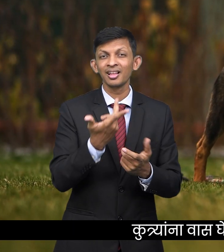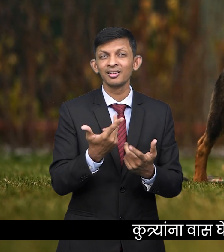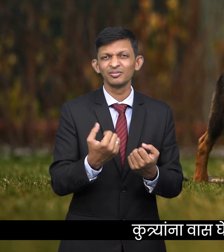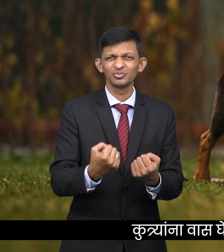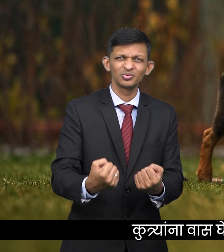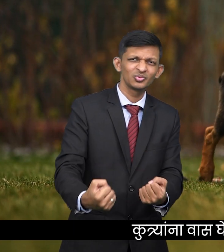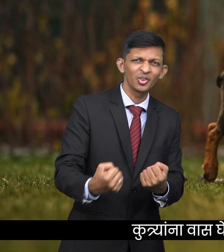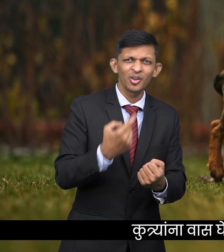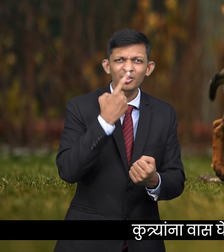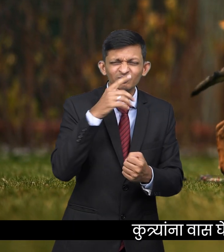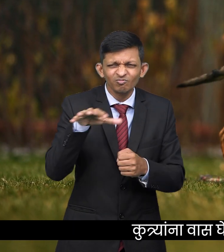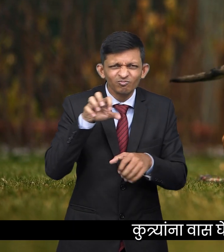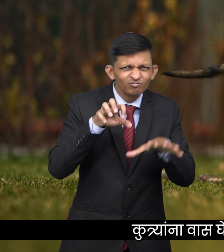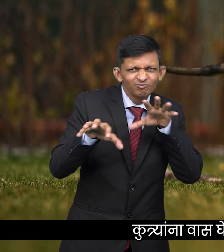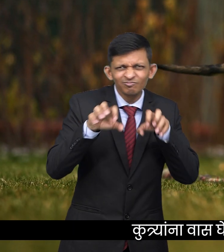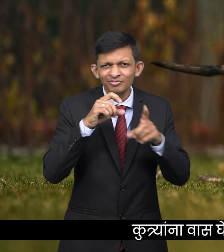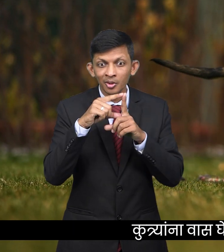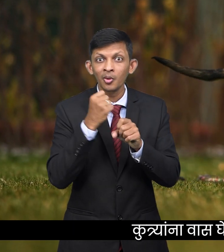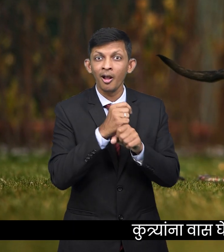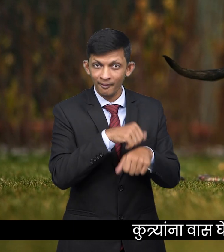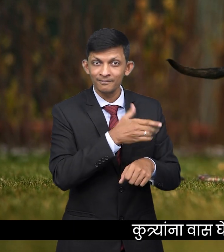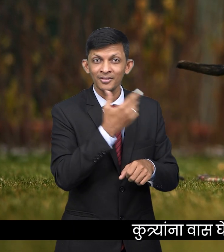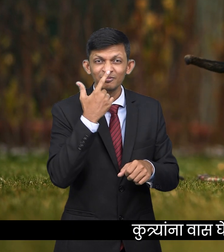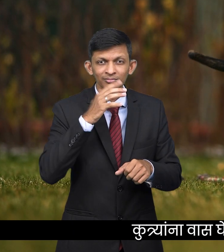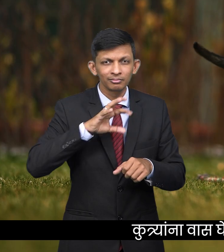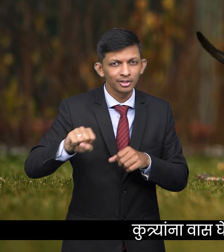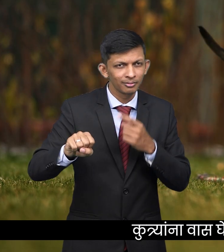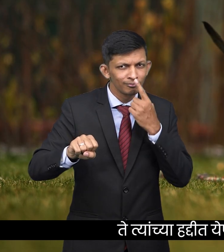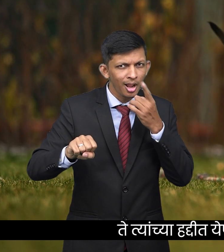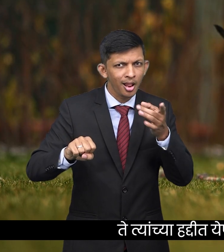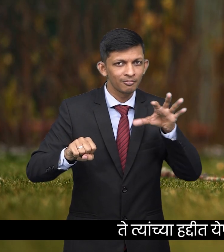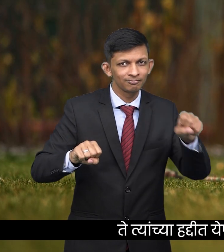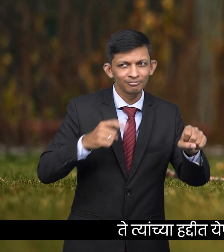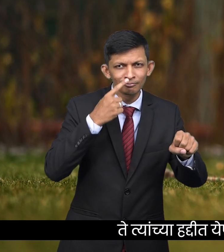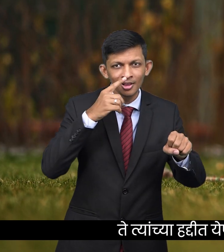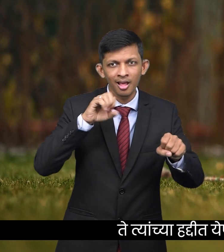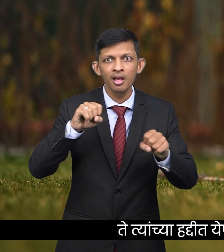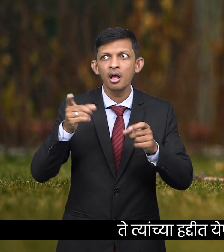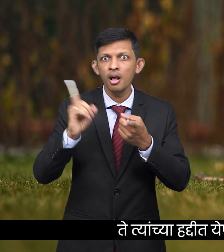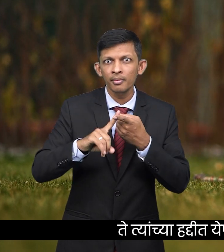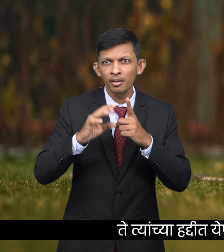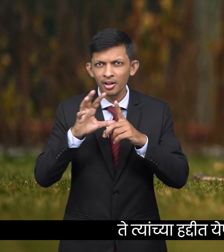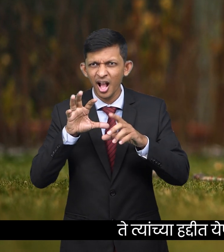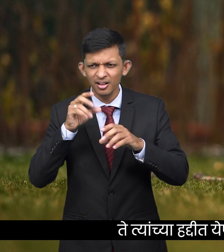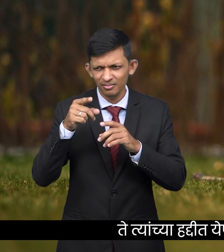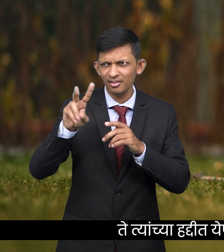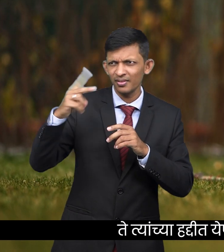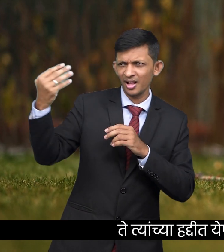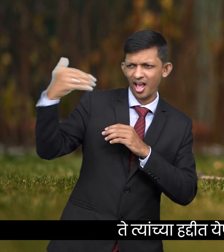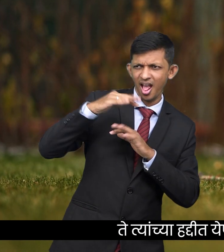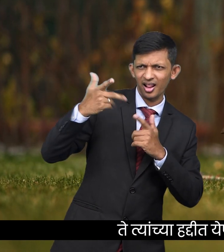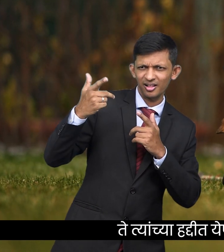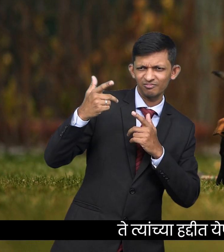कुत्र्यांना वास घेण्याची तीव्र शक्ती असते आणि ते त्यांच्या हद्दीत येणाऱ्या